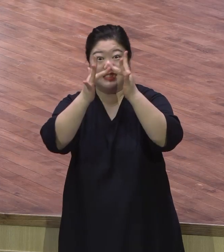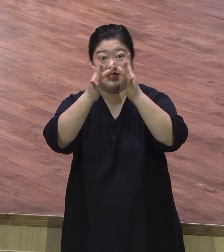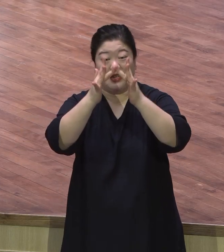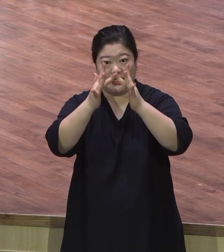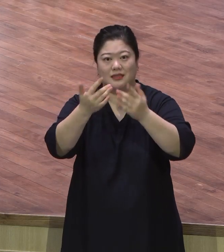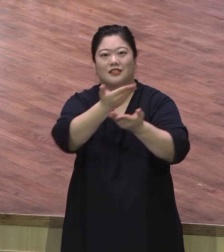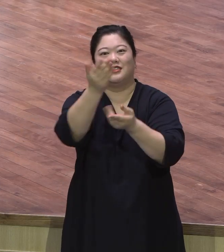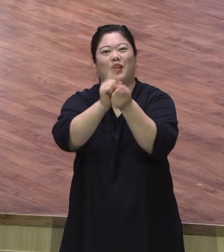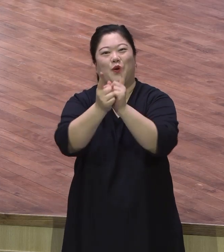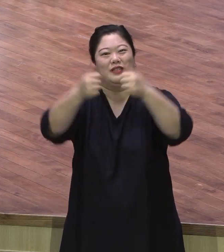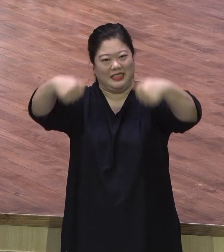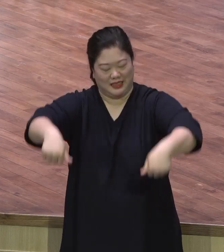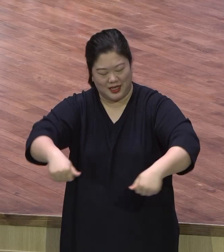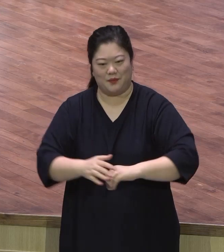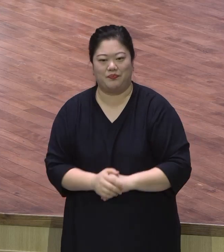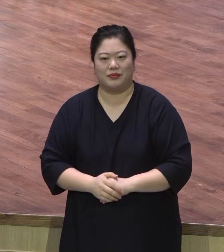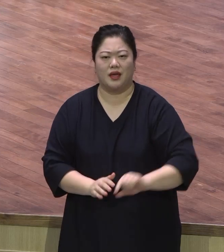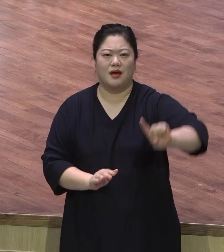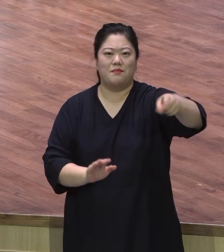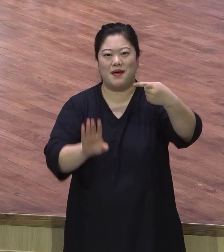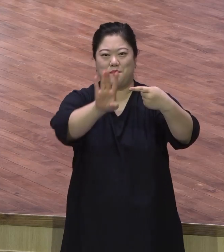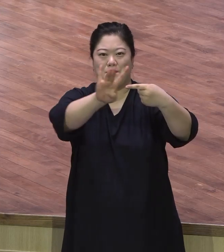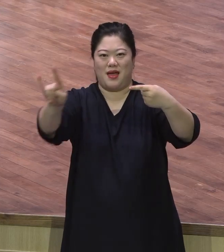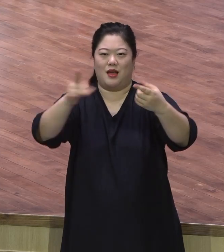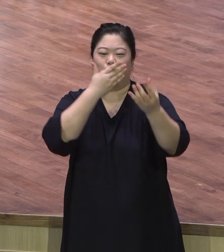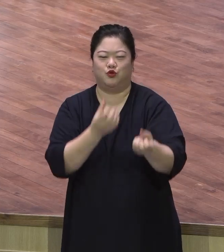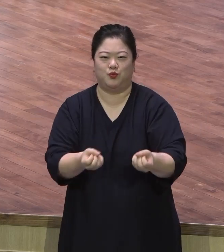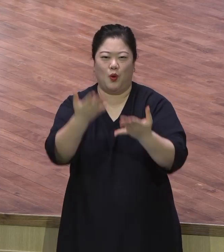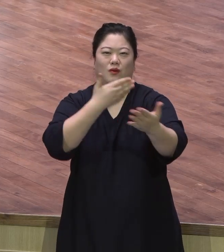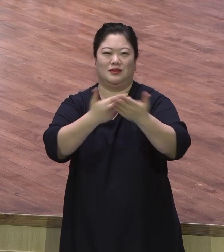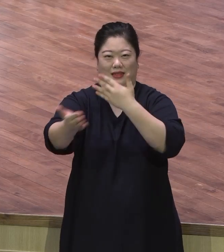서로 다 인사합시다. 백배의 축복을 맛봅시다.